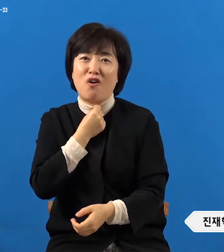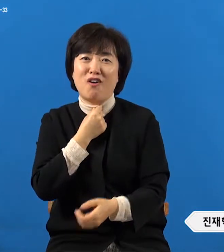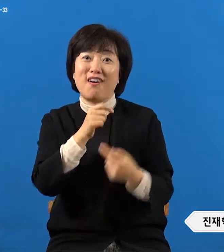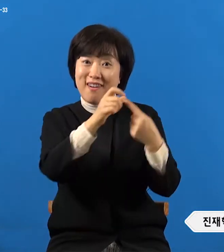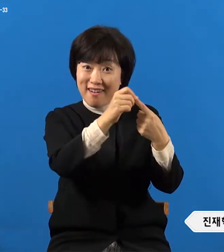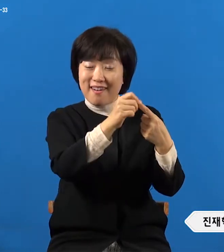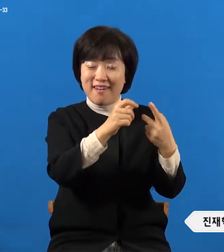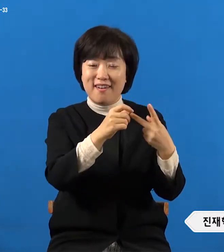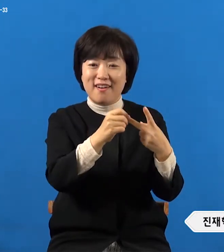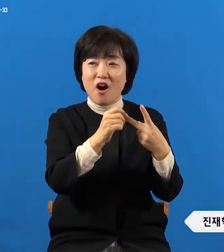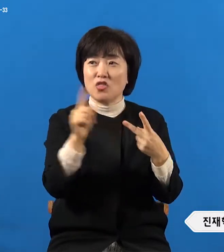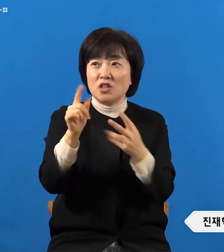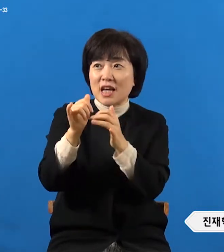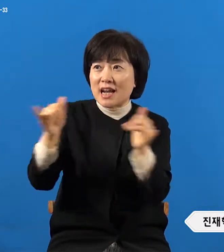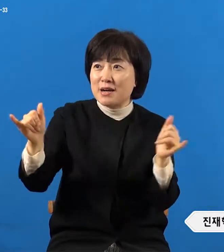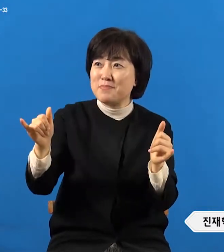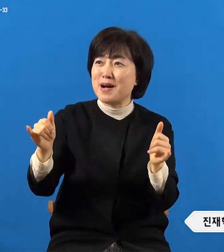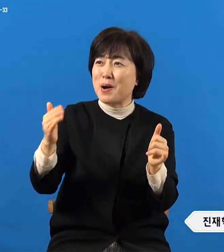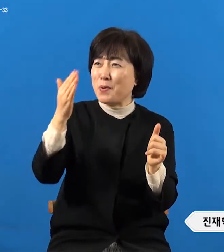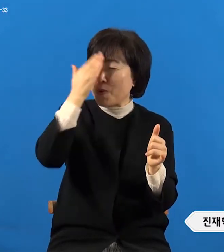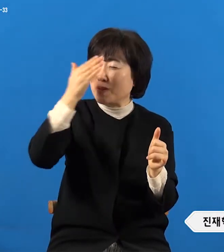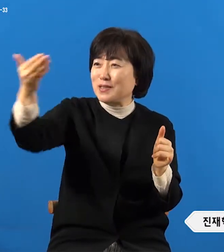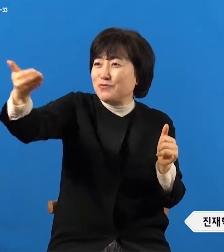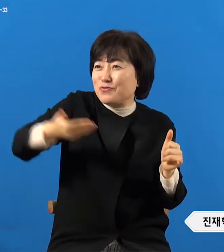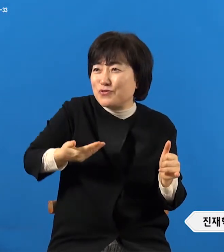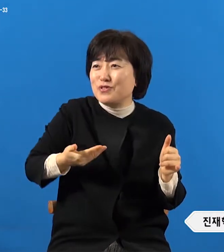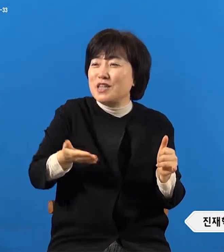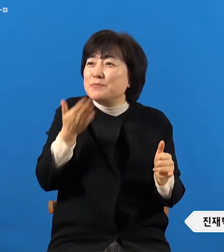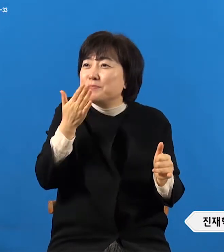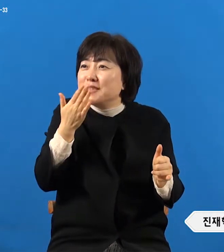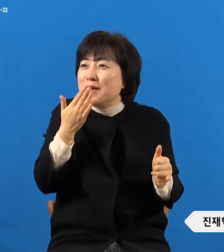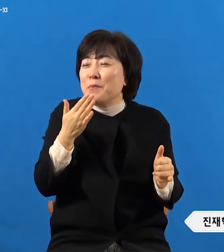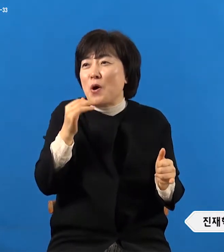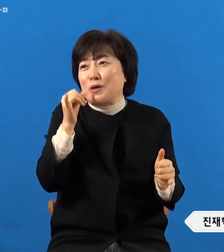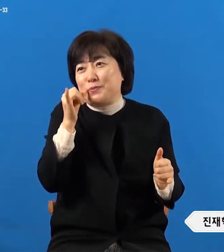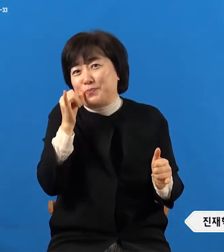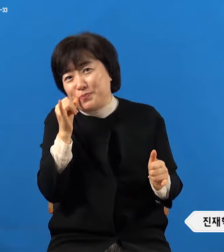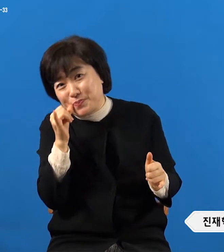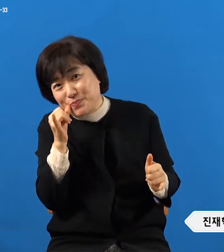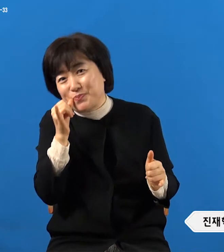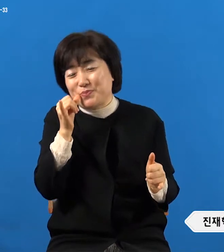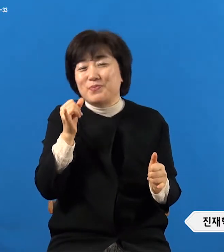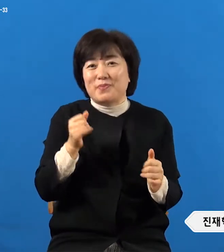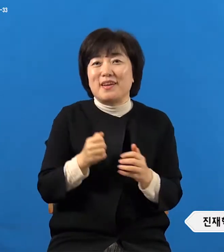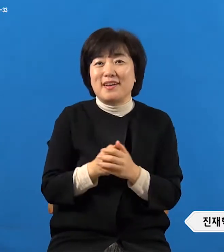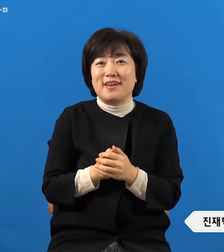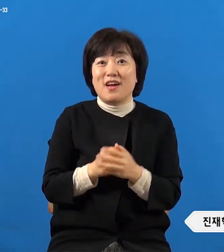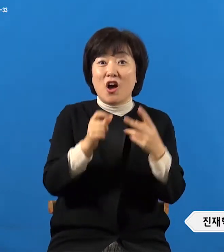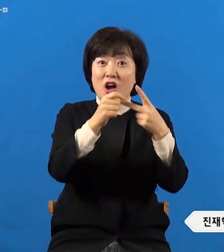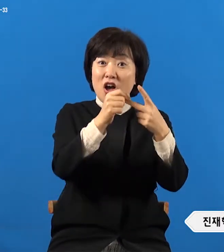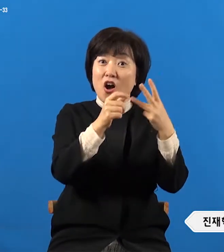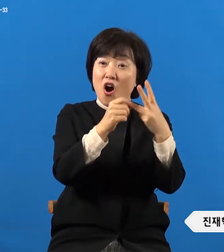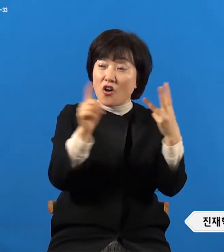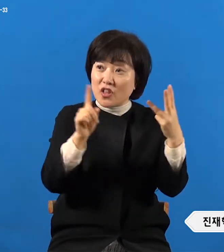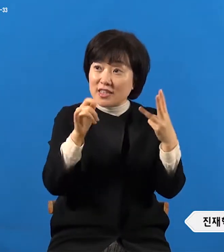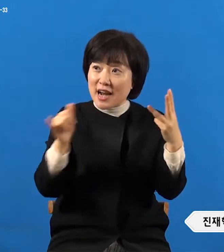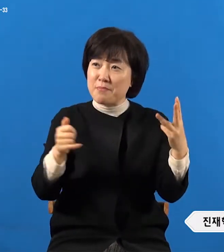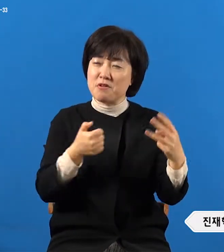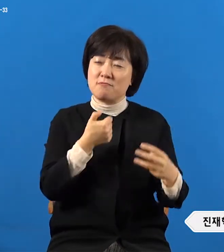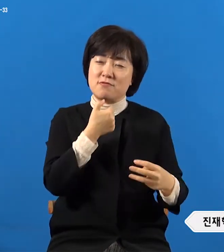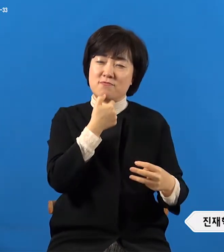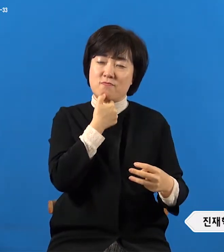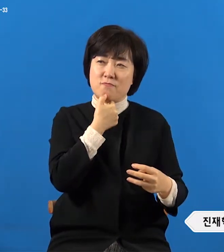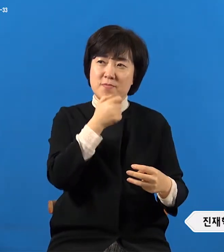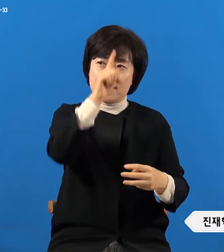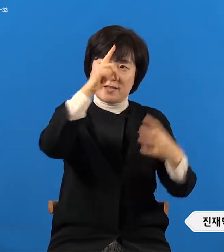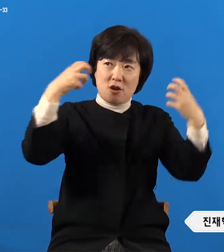사람들은 우리 주님이 공급하는 공짜 음식에 더 맛을 들였는지 모릅니다. 어떤 사람들은 로마의